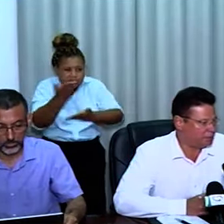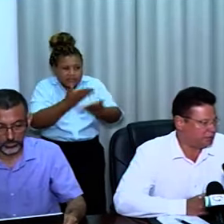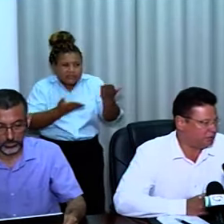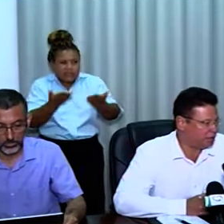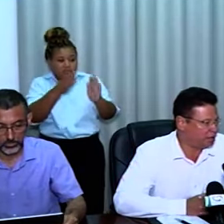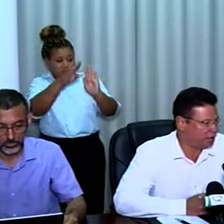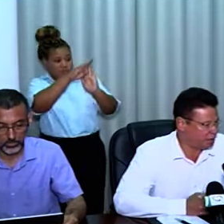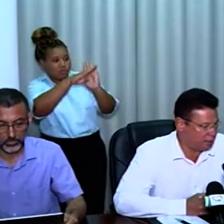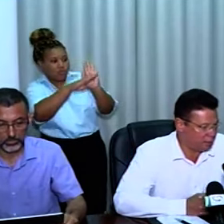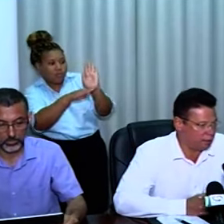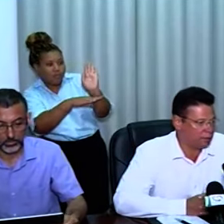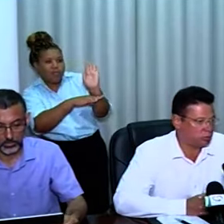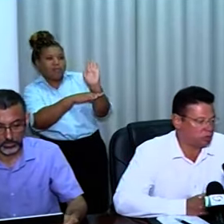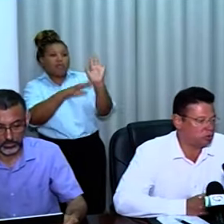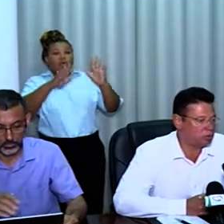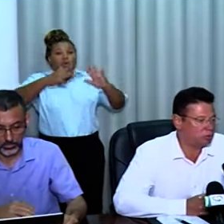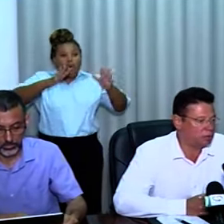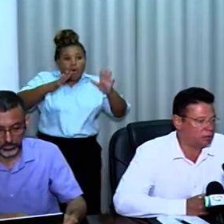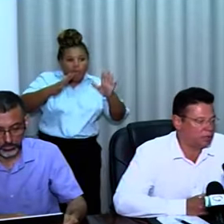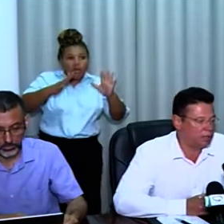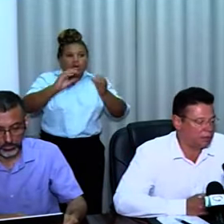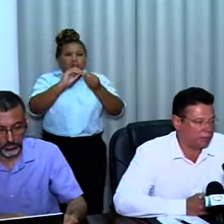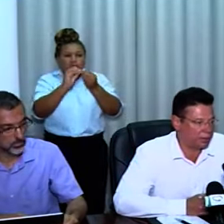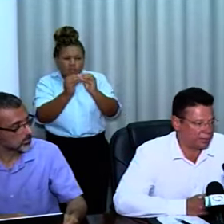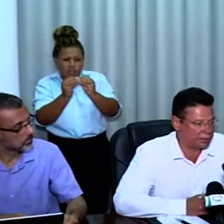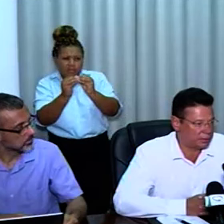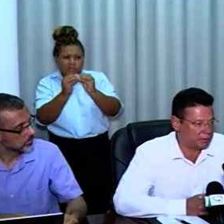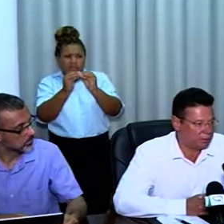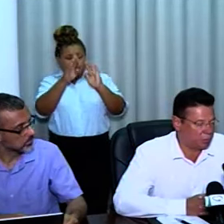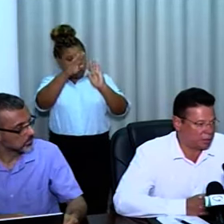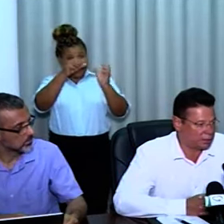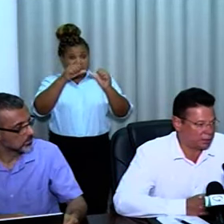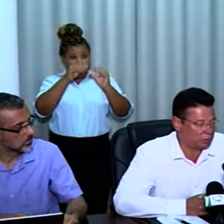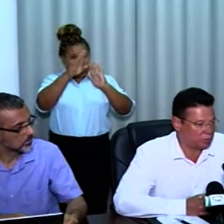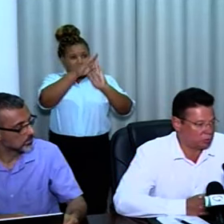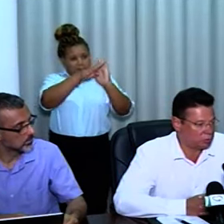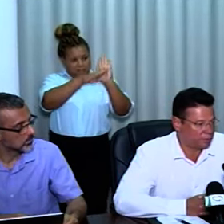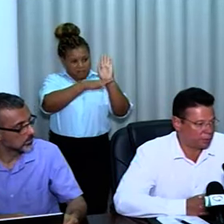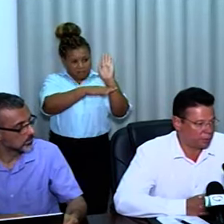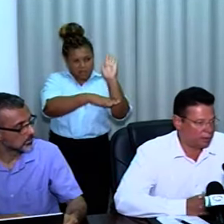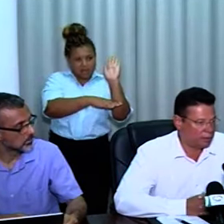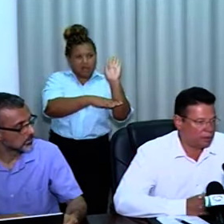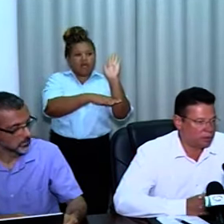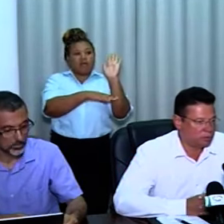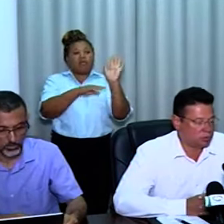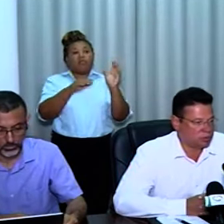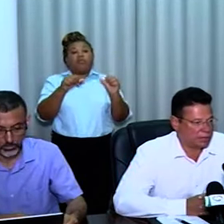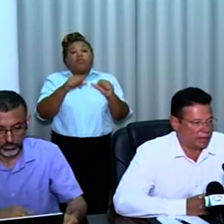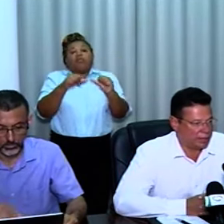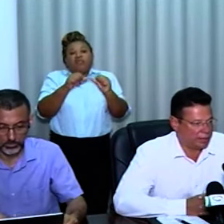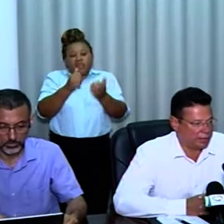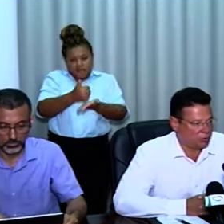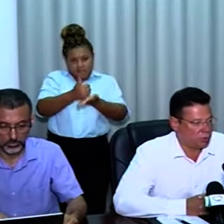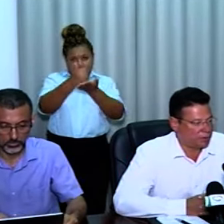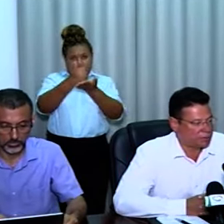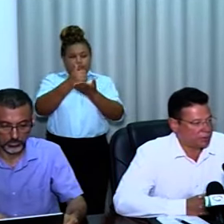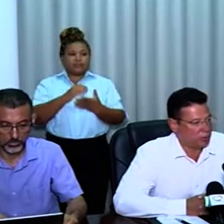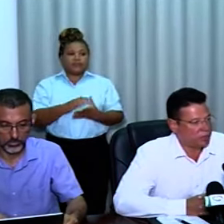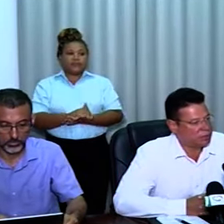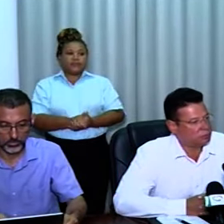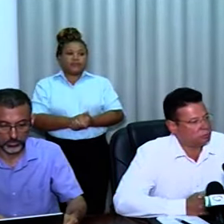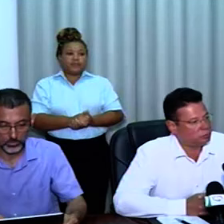bien identifier qui solution qu'il va mettre en place pour adresser ces choses. Sur ce scalaire, nous ne pouvons pas